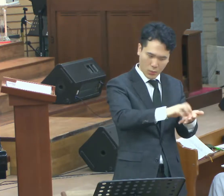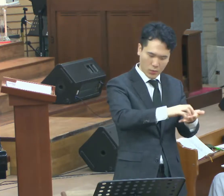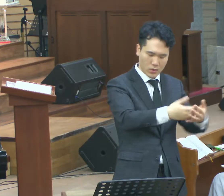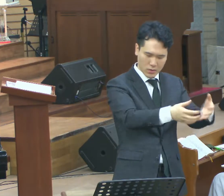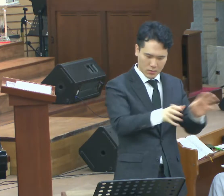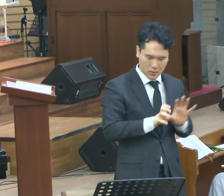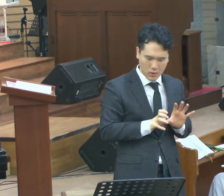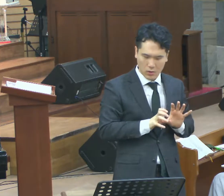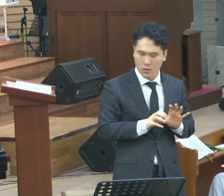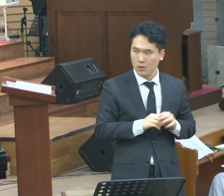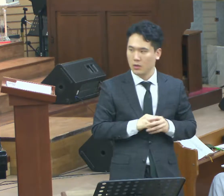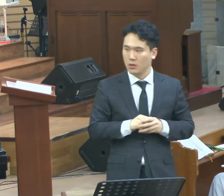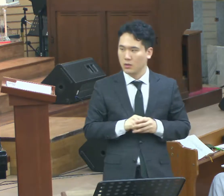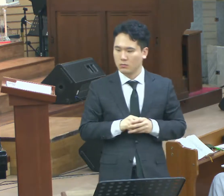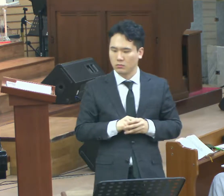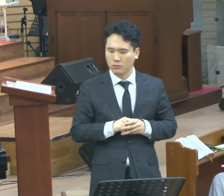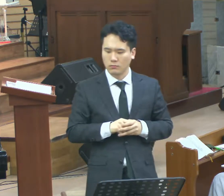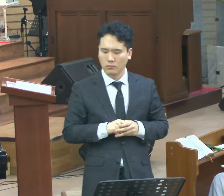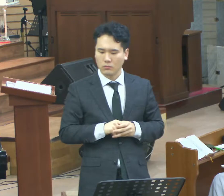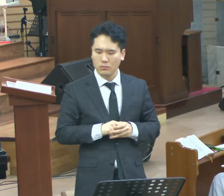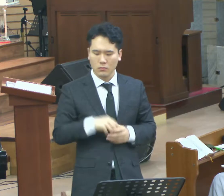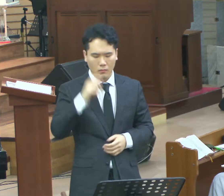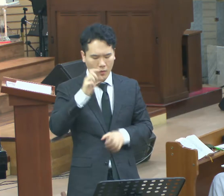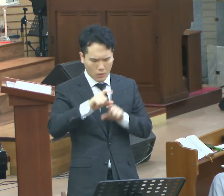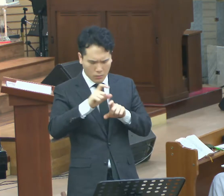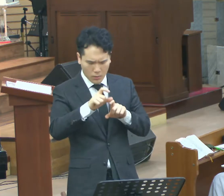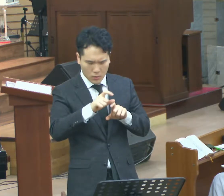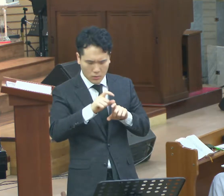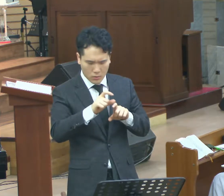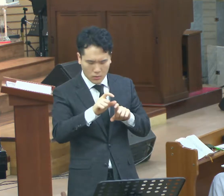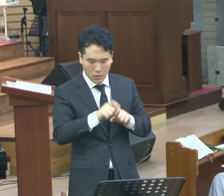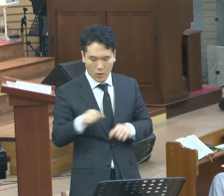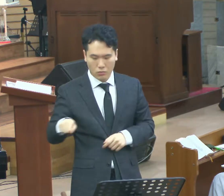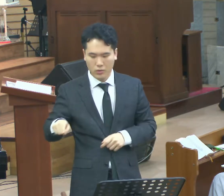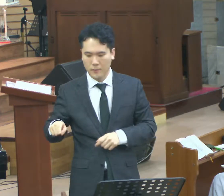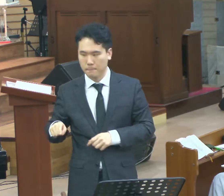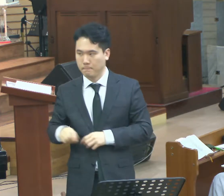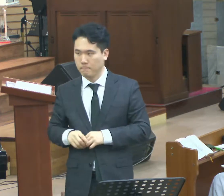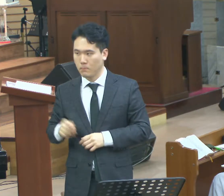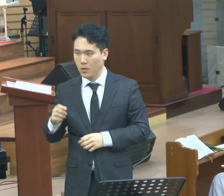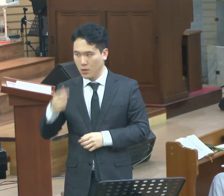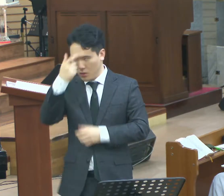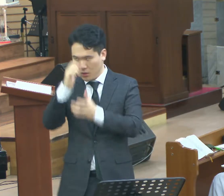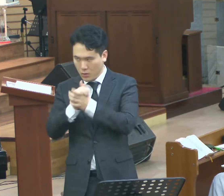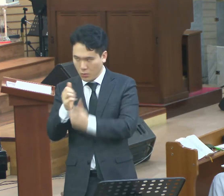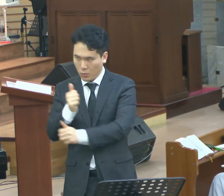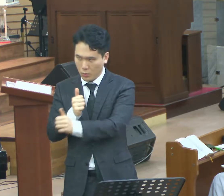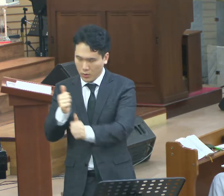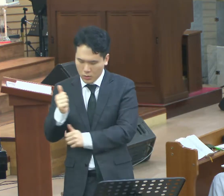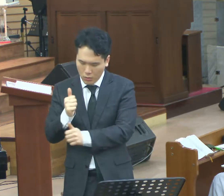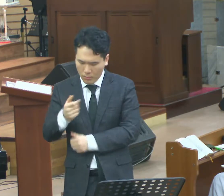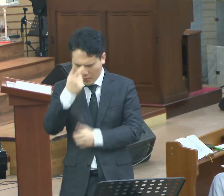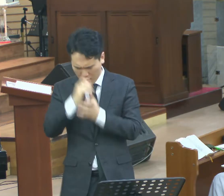교회 장애인들이 휠체어 장애인이 적지 않은데, 그래갖고 기도를 한 거예요. 수요일날 하나님